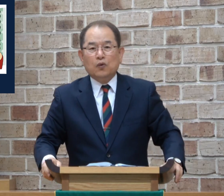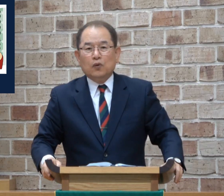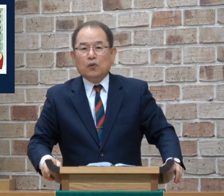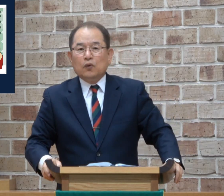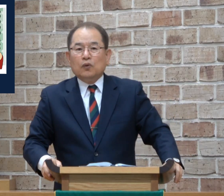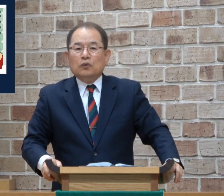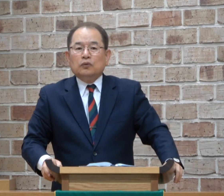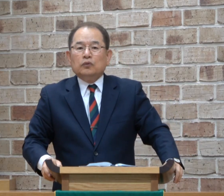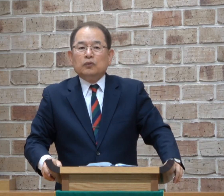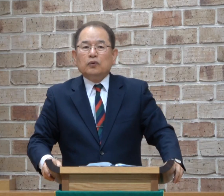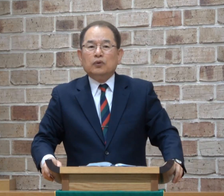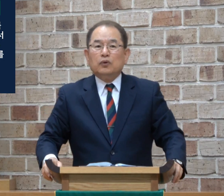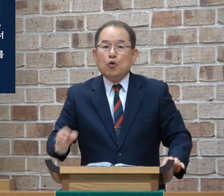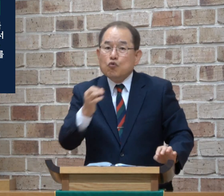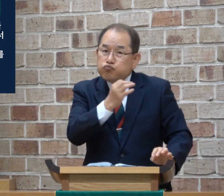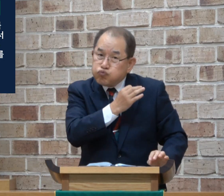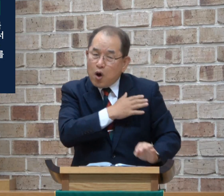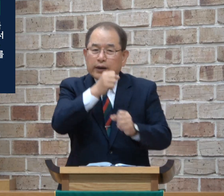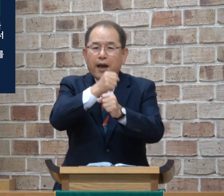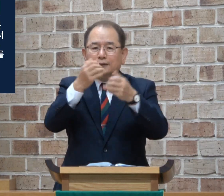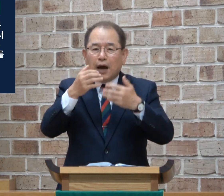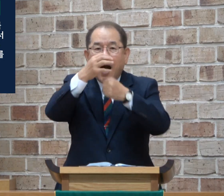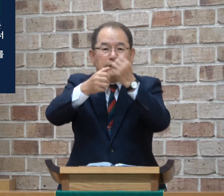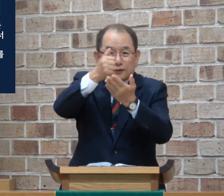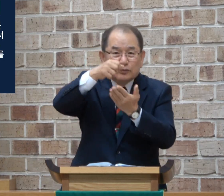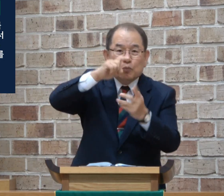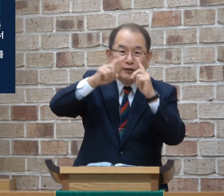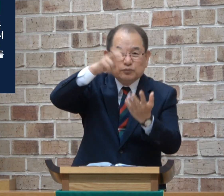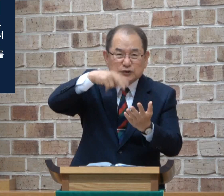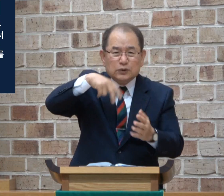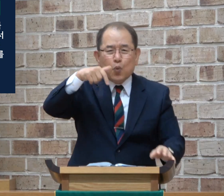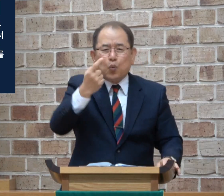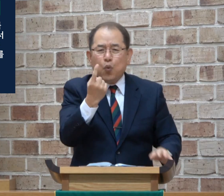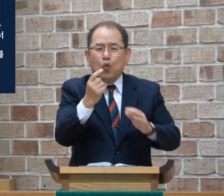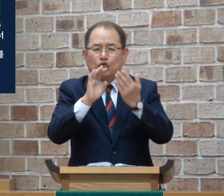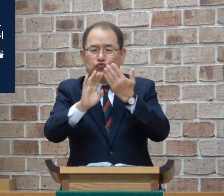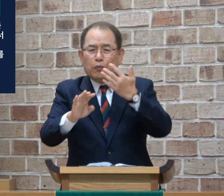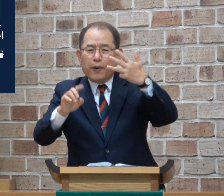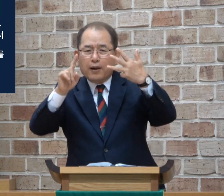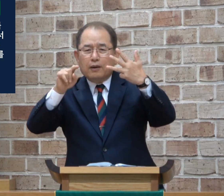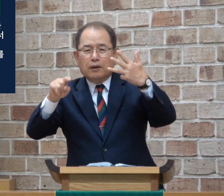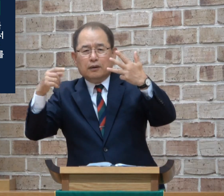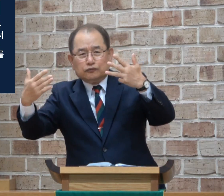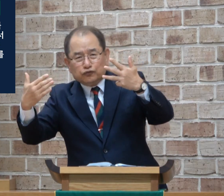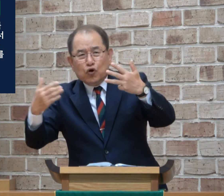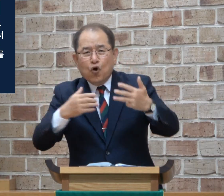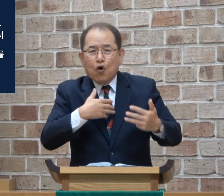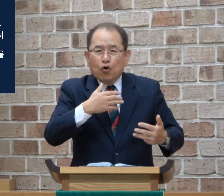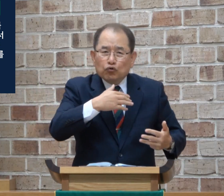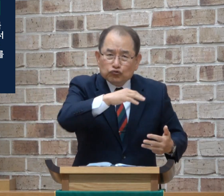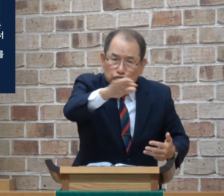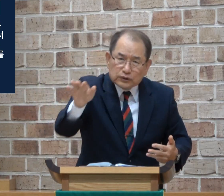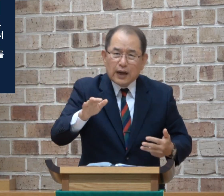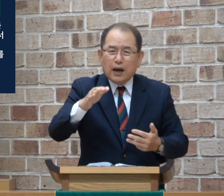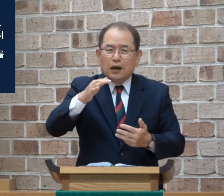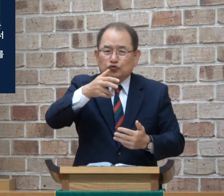부욕해 하신 하나님, 고린도후서 8장 9절 말씀, 우리 주 예수 그리스도의 은혜를 너희가